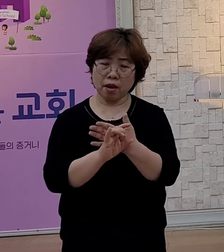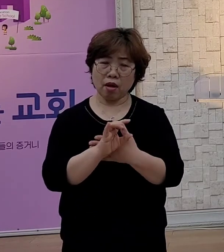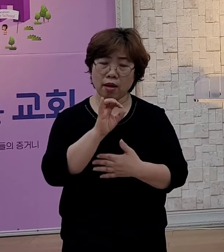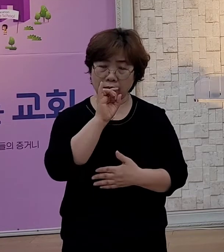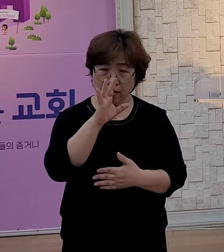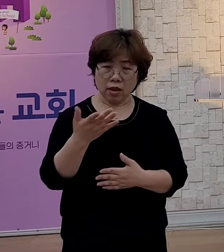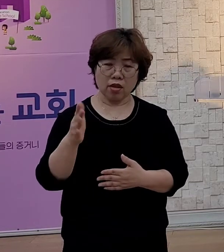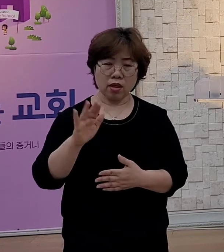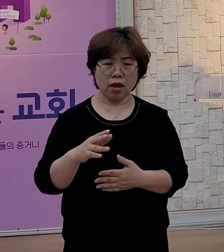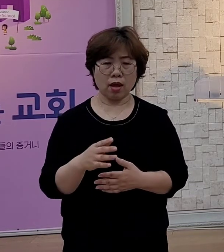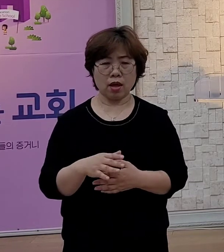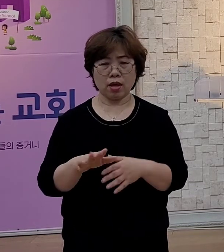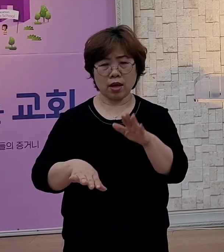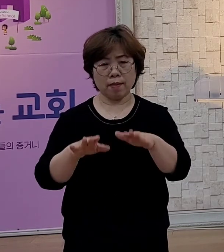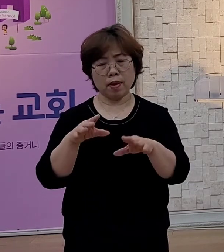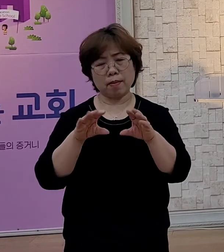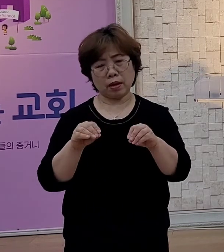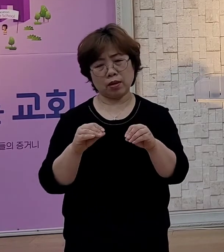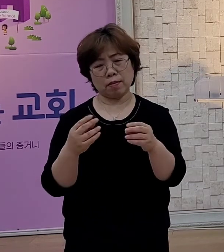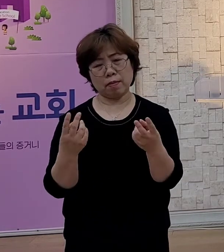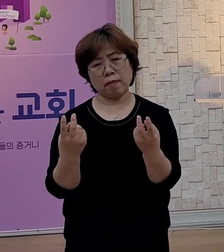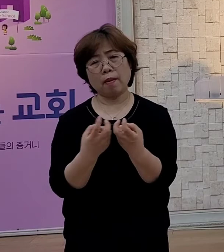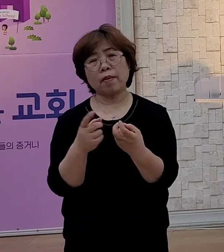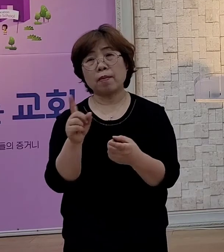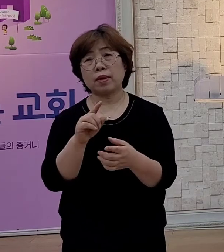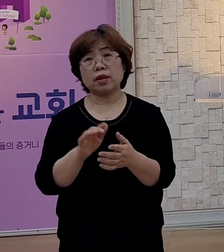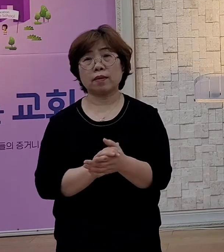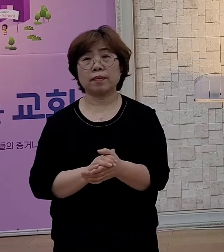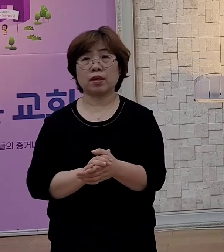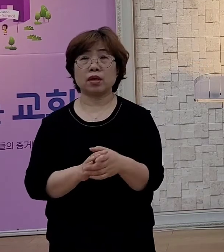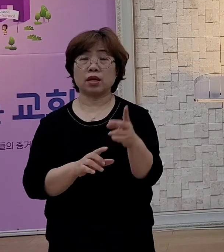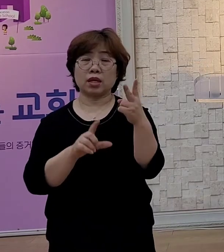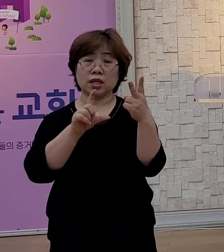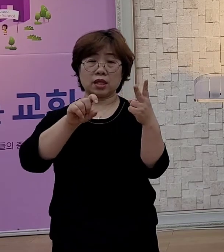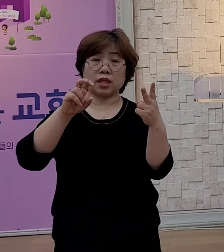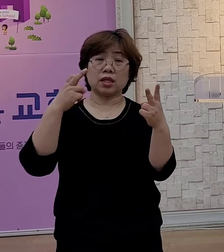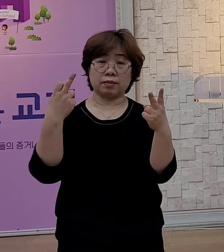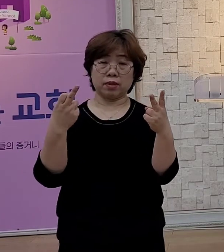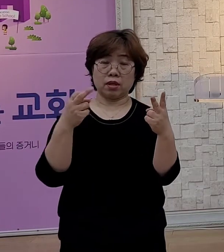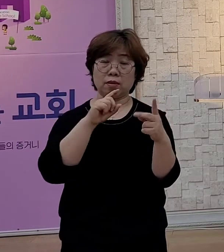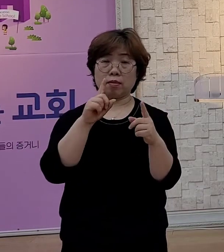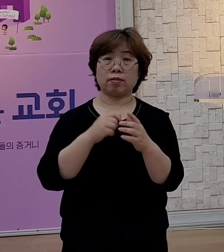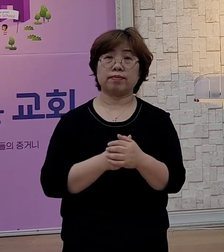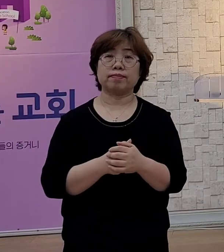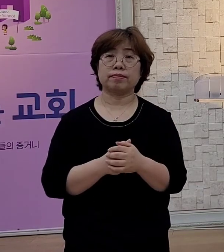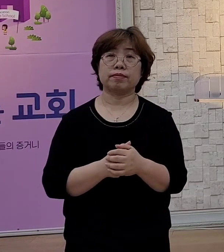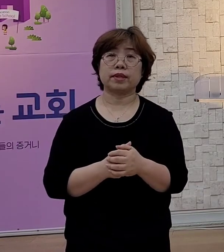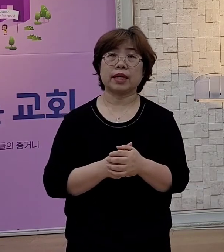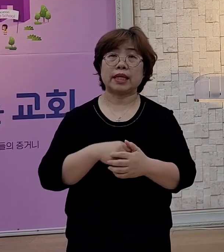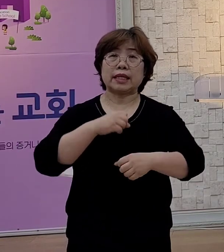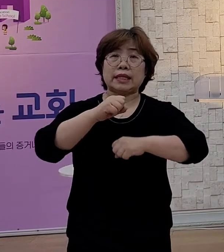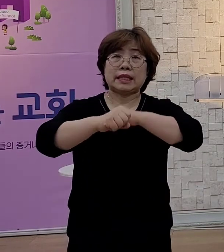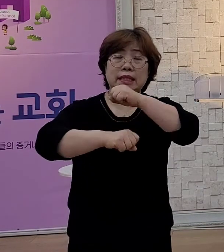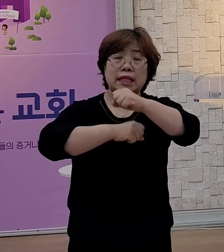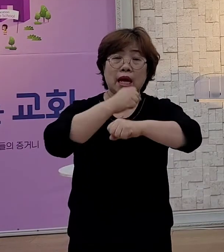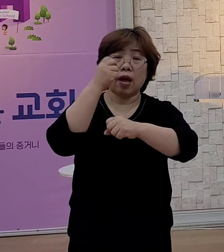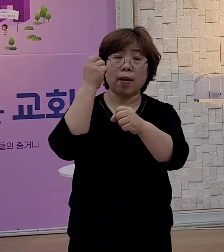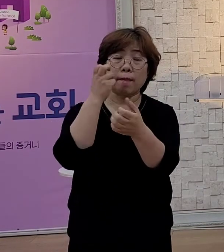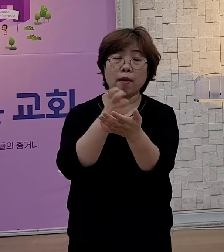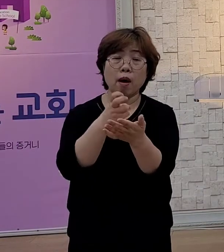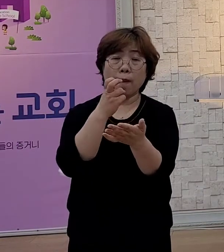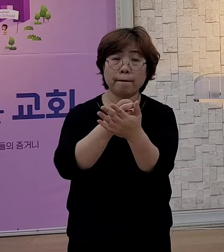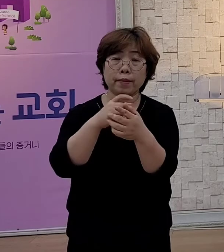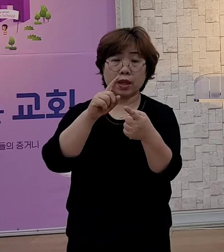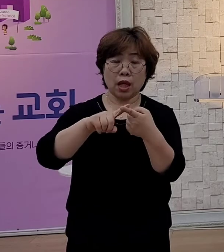여러분 12절에 한번 보세요. 12절에 뭐라고 말씀하냐면 자유의